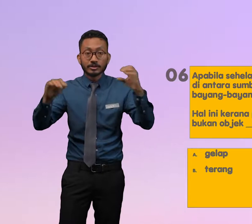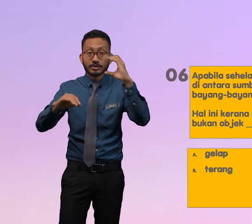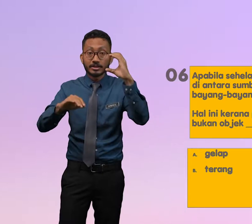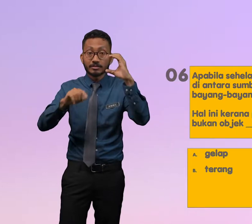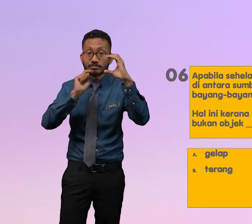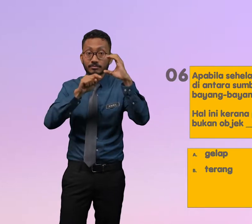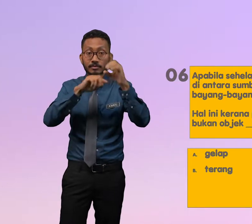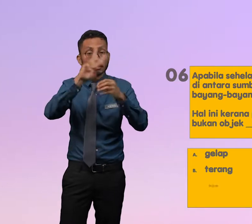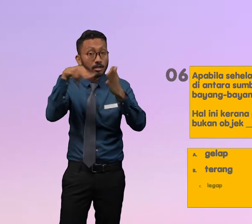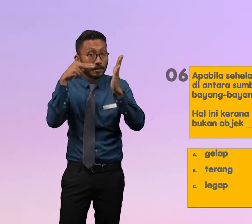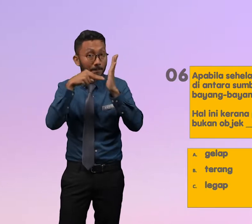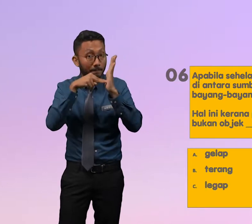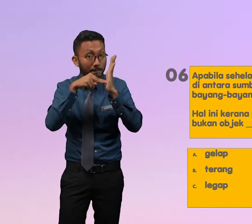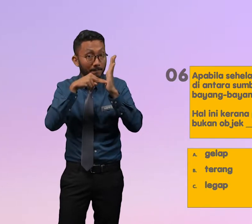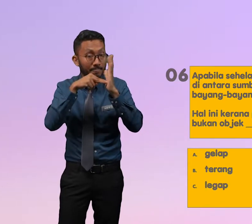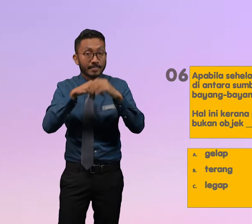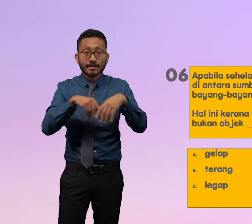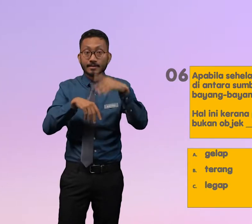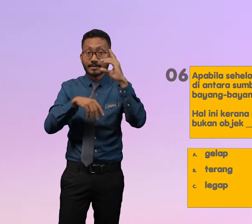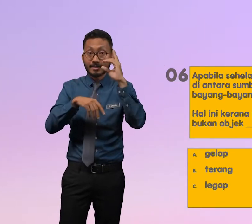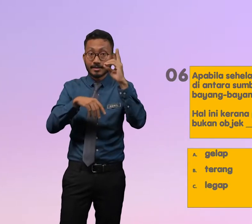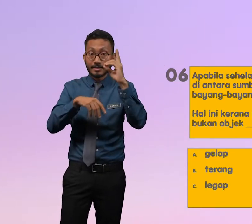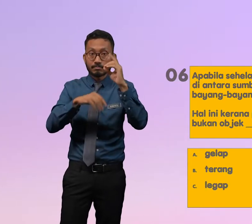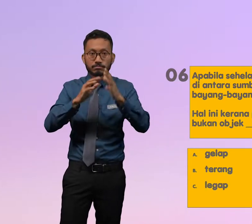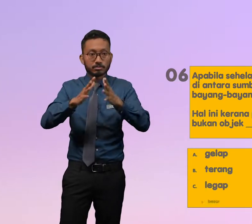Di belakang. Di petang.